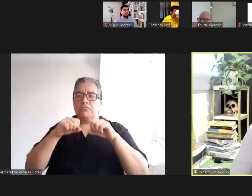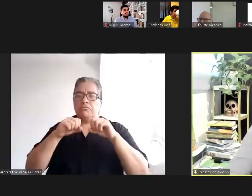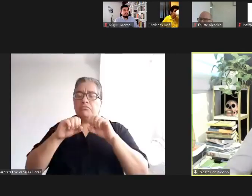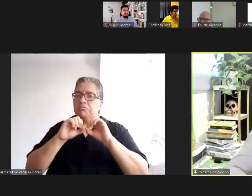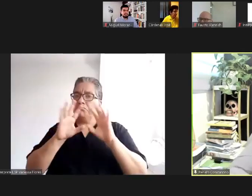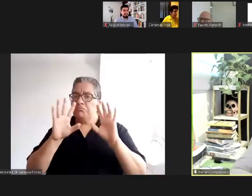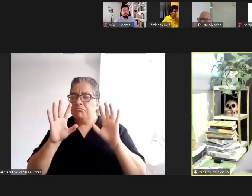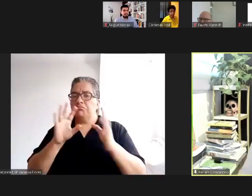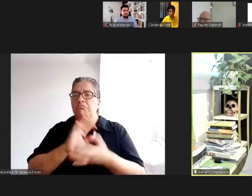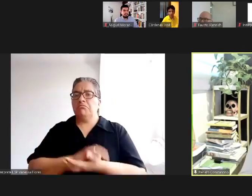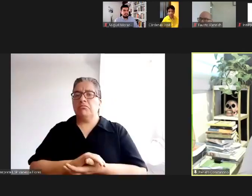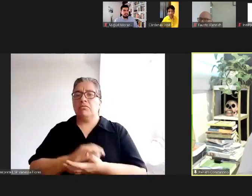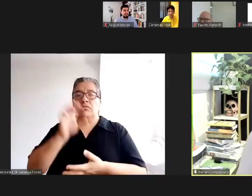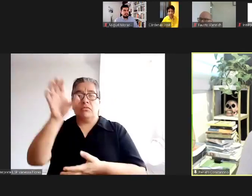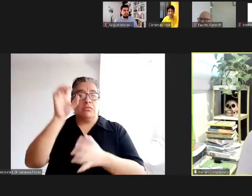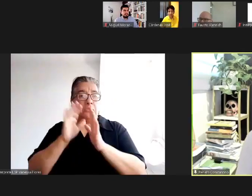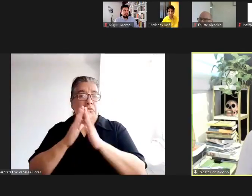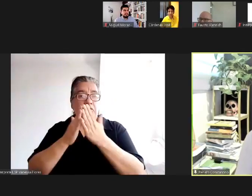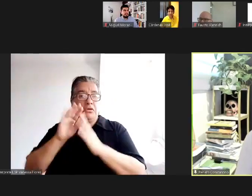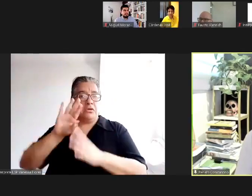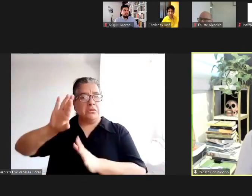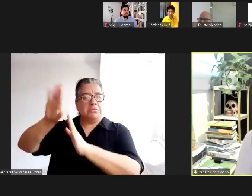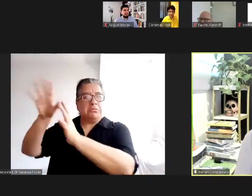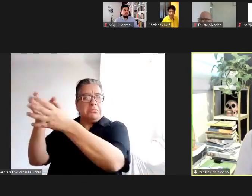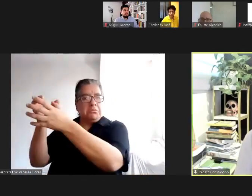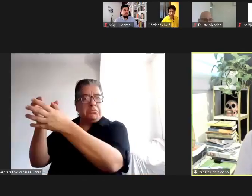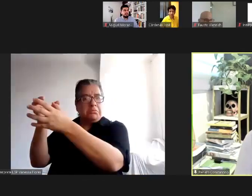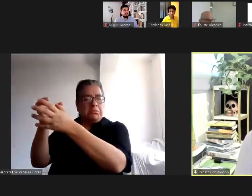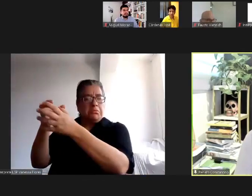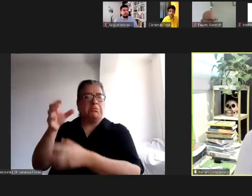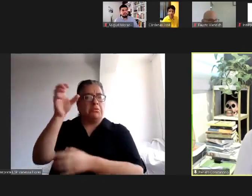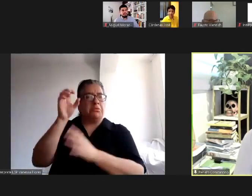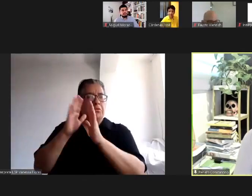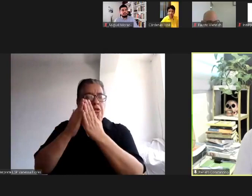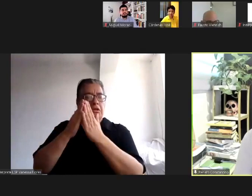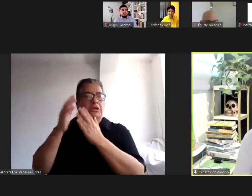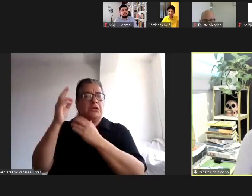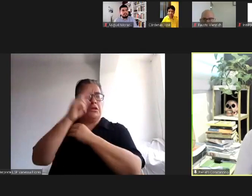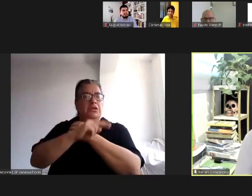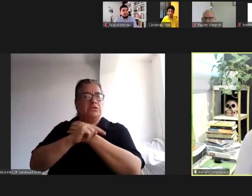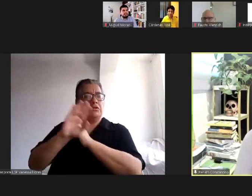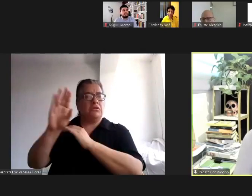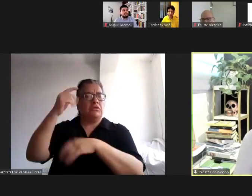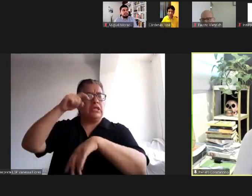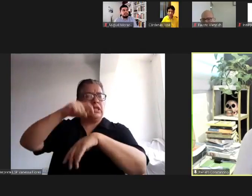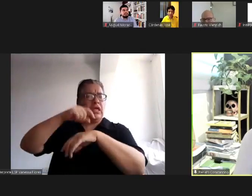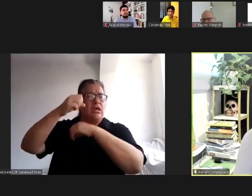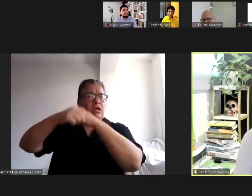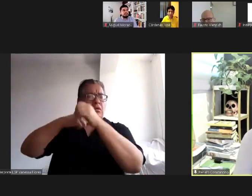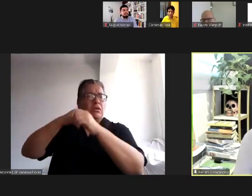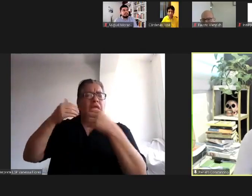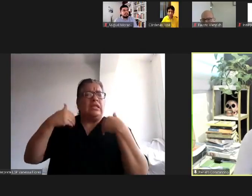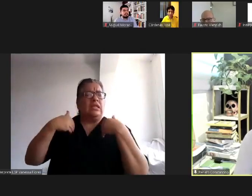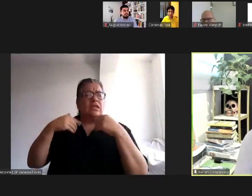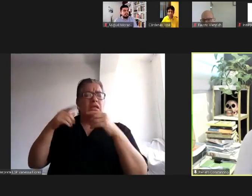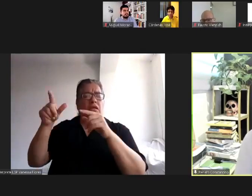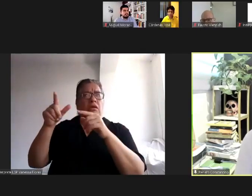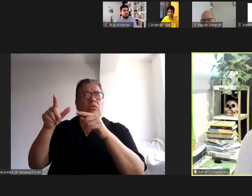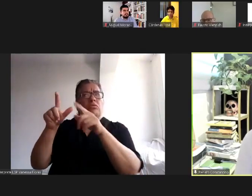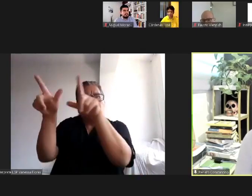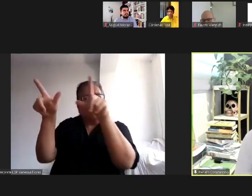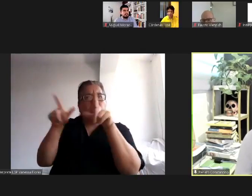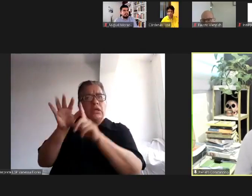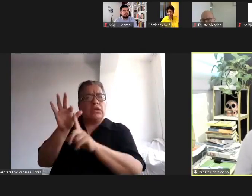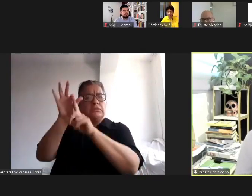mencionó las bibliotecas. Durante buen tiempo la Biblioteca Nacional tenía un espacio de audiotextos durante